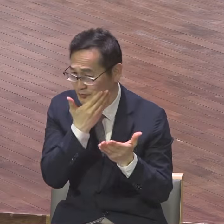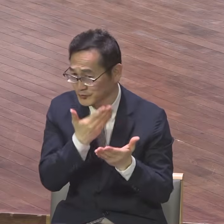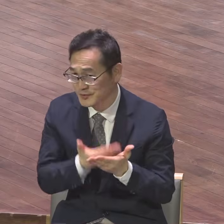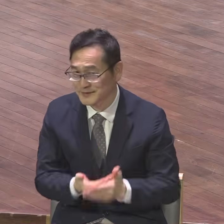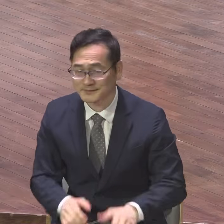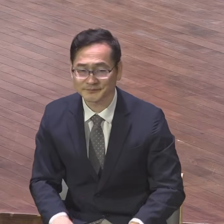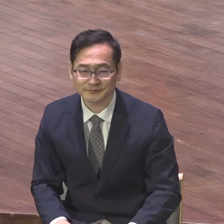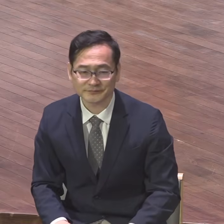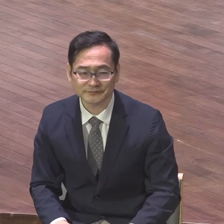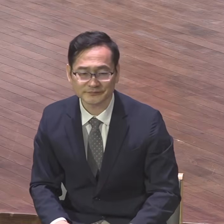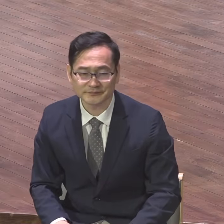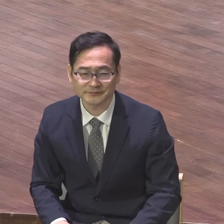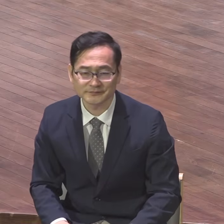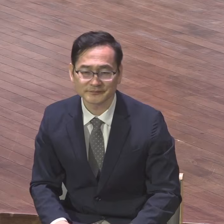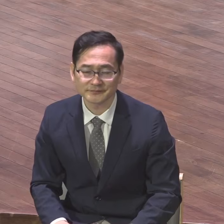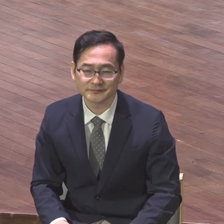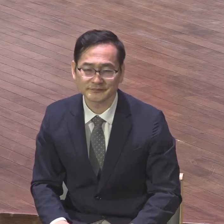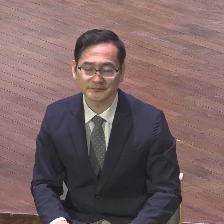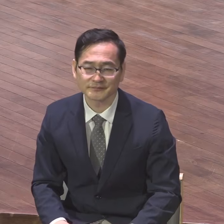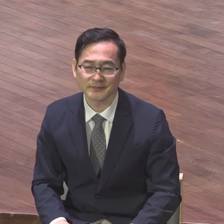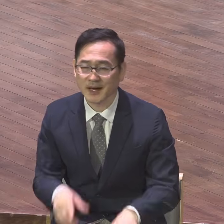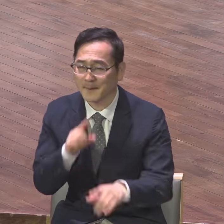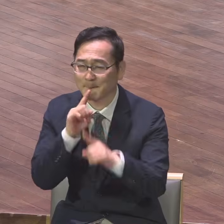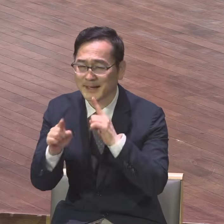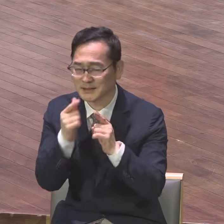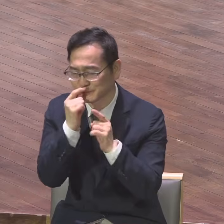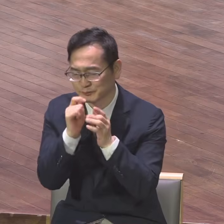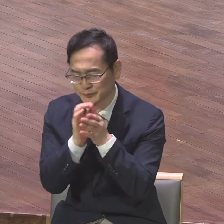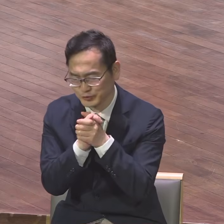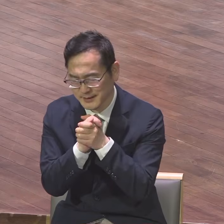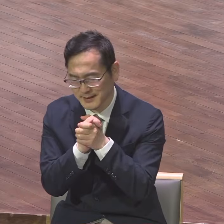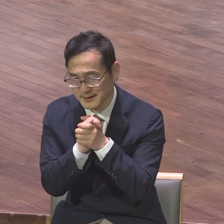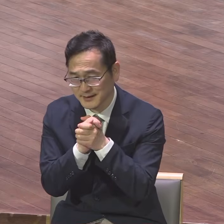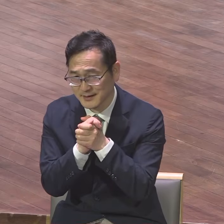말씀 묵상, 이게 중요한 이유는요, 바로